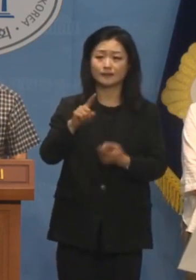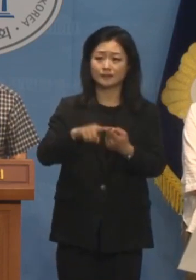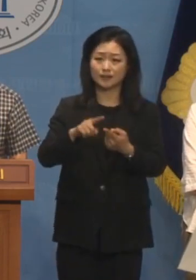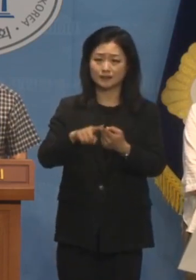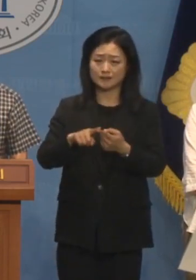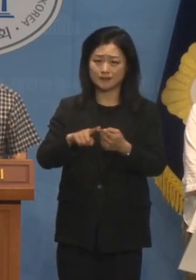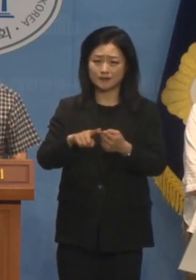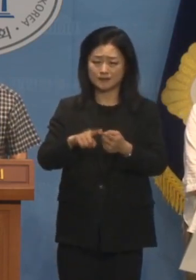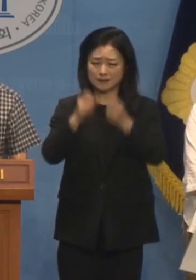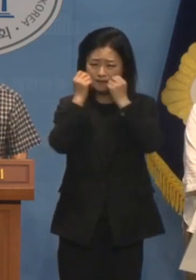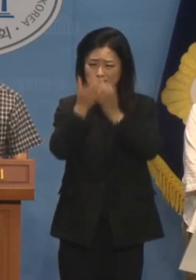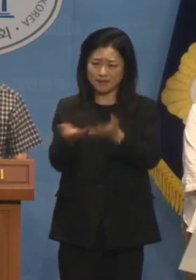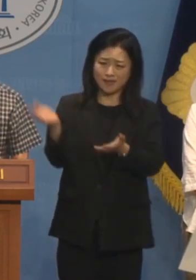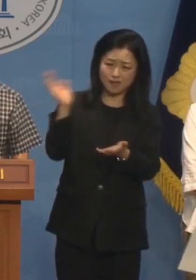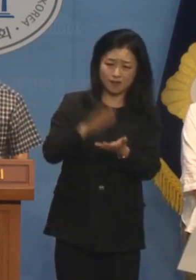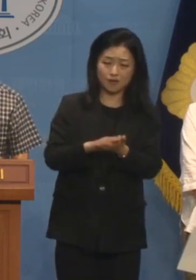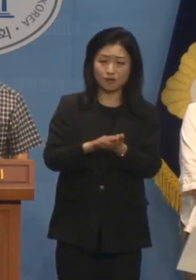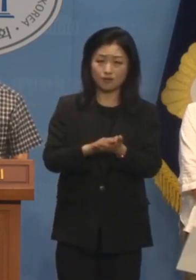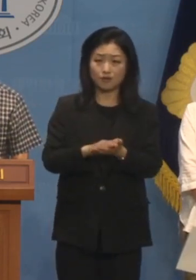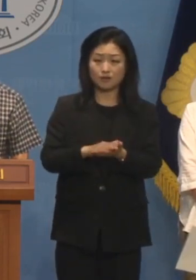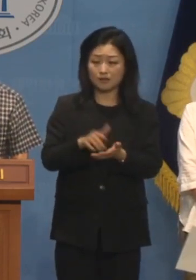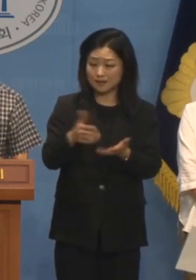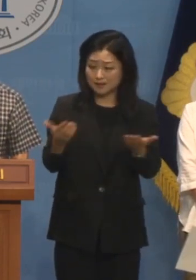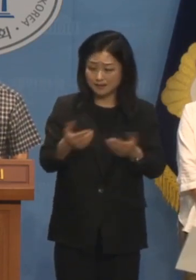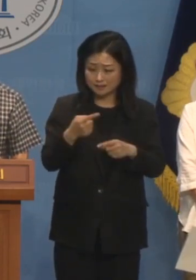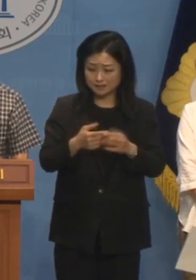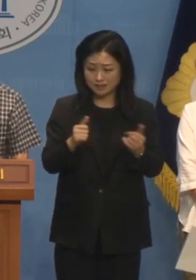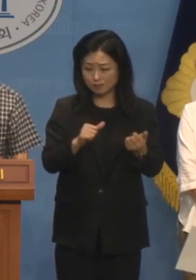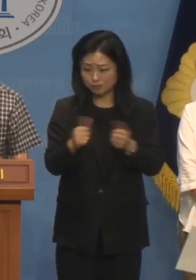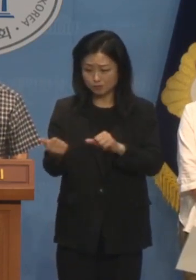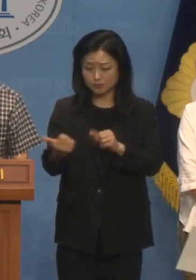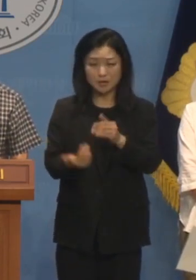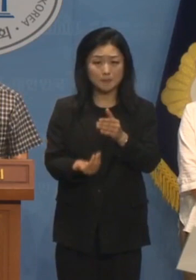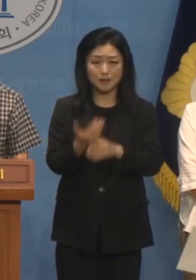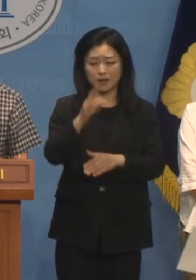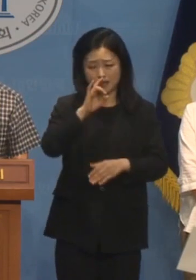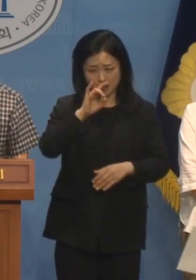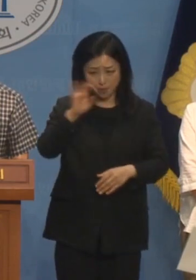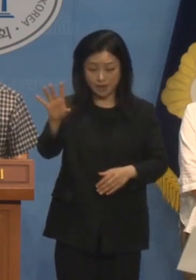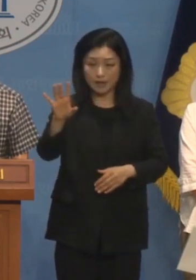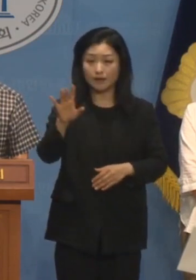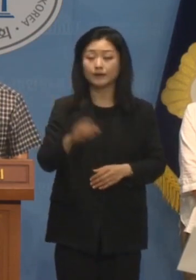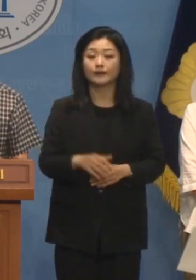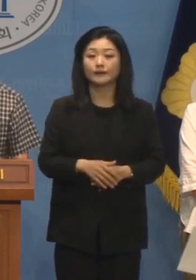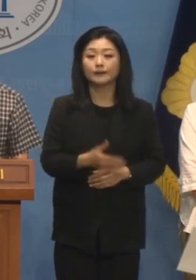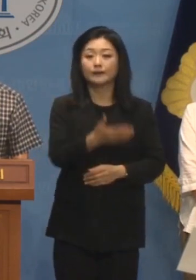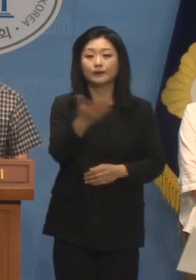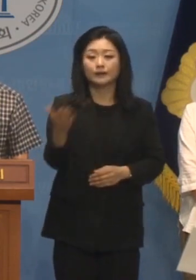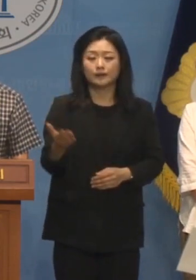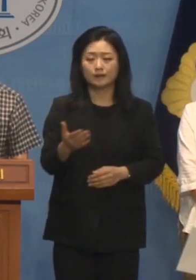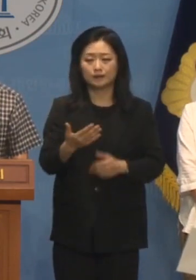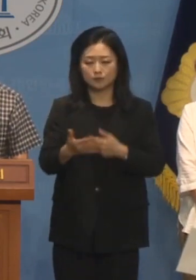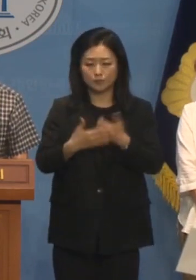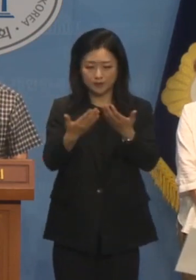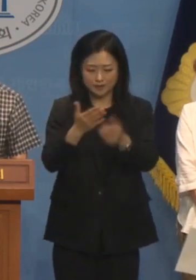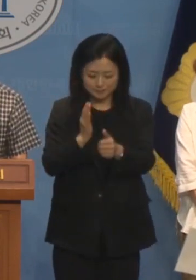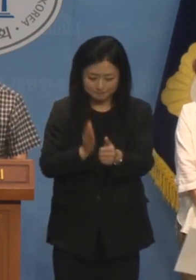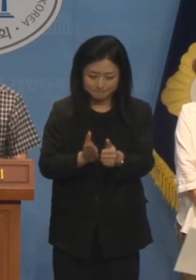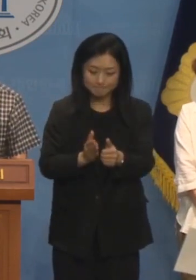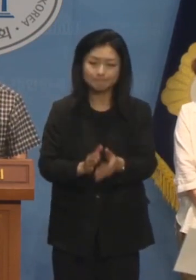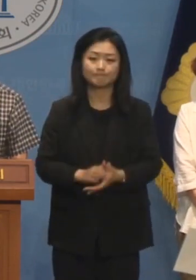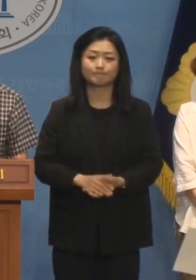조치해서 다시는 쿠팡 작업장에 사망하는 노동자가 발생하지 않도록 조치해 주시기를